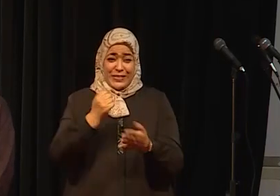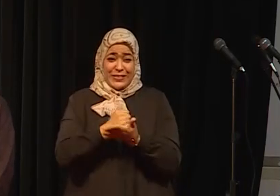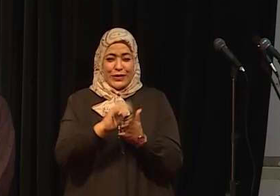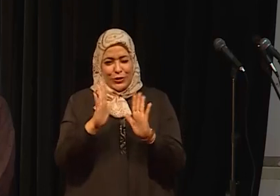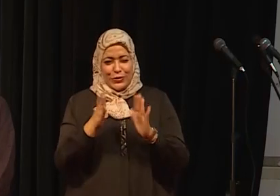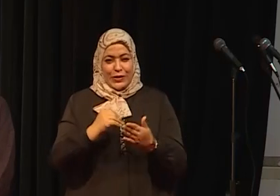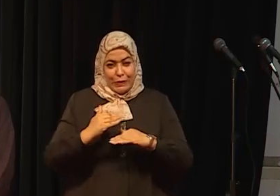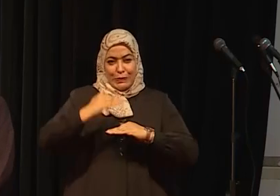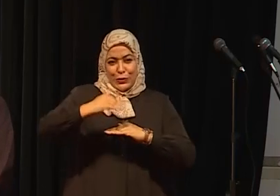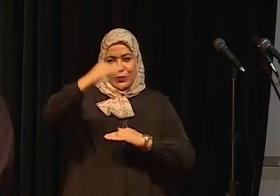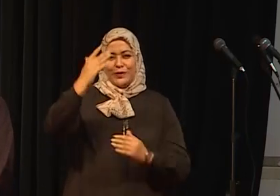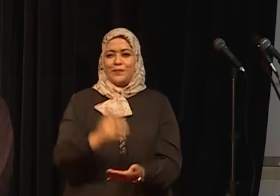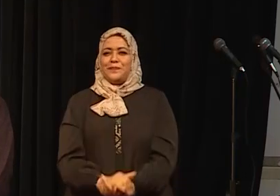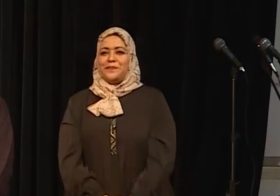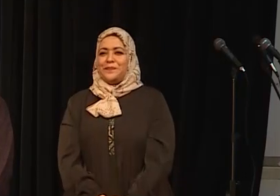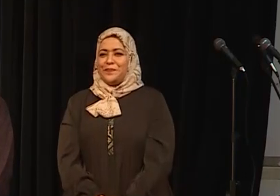شوية، كنتقدموا.